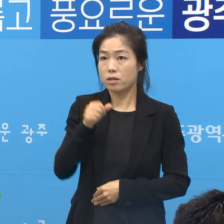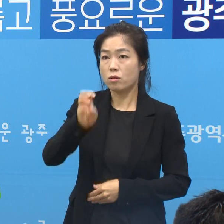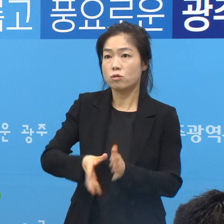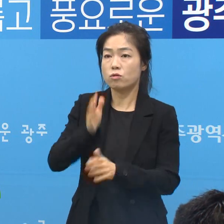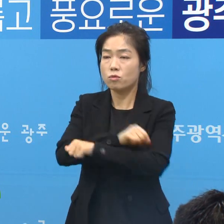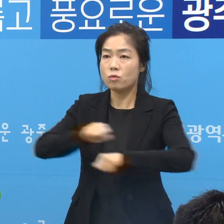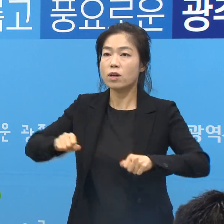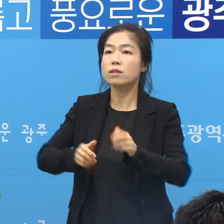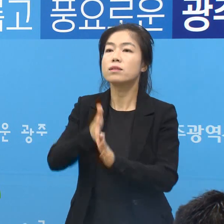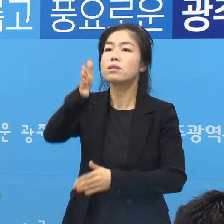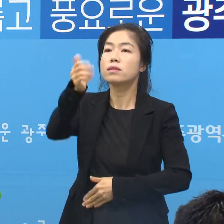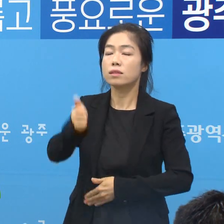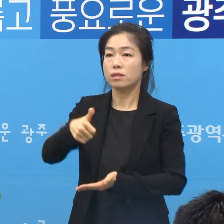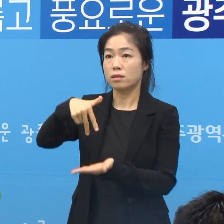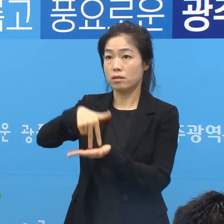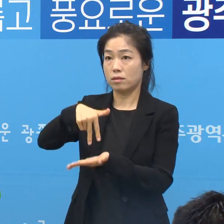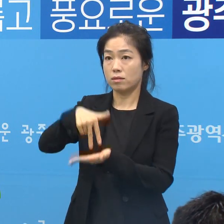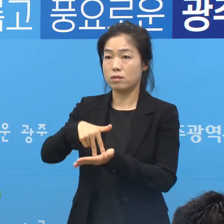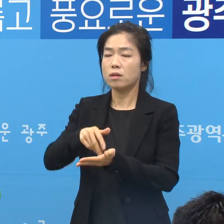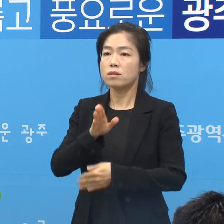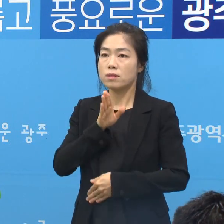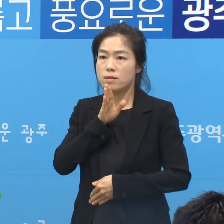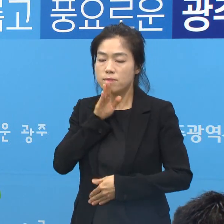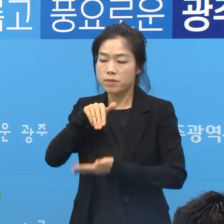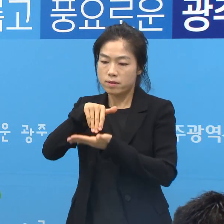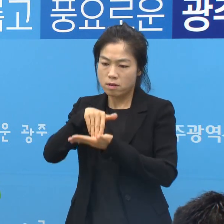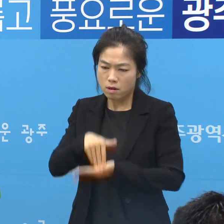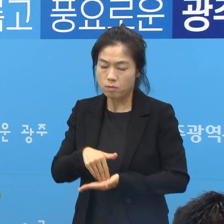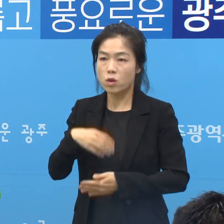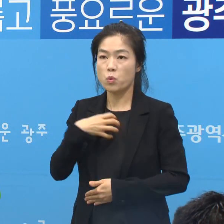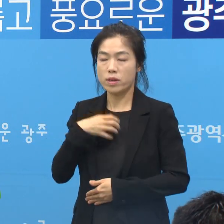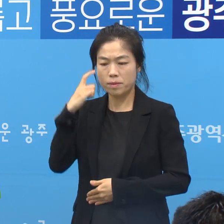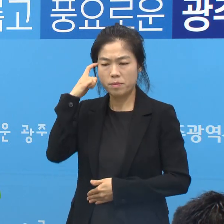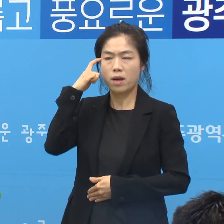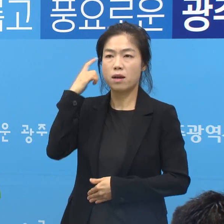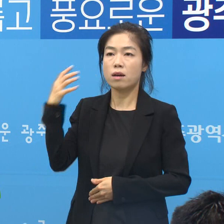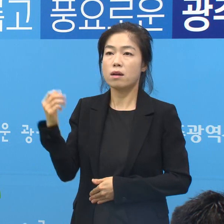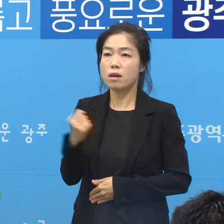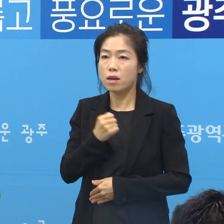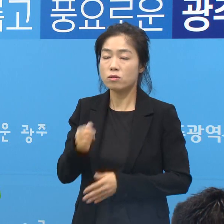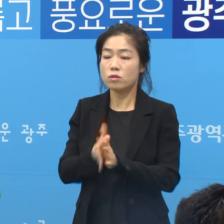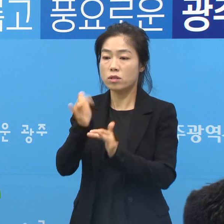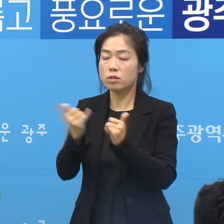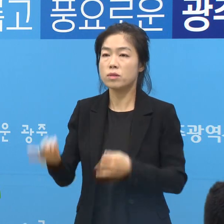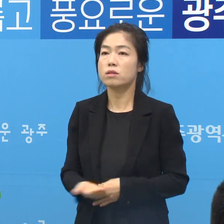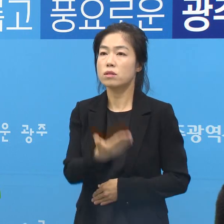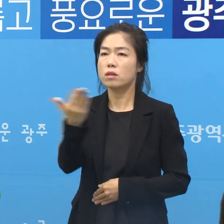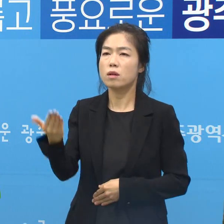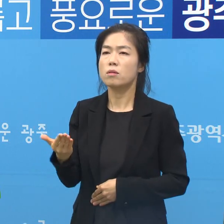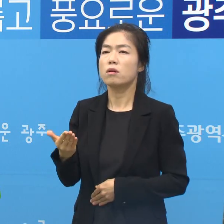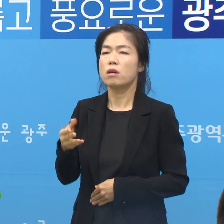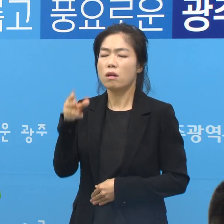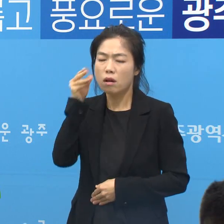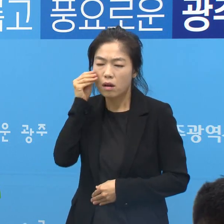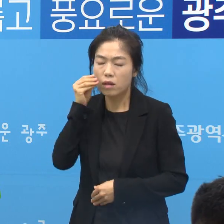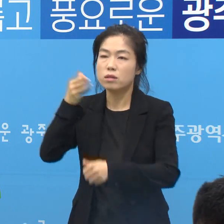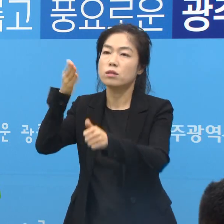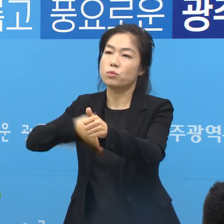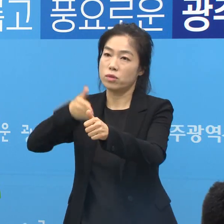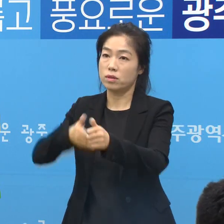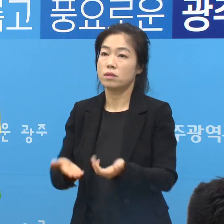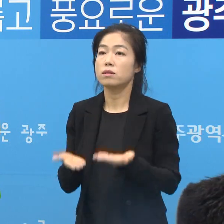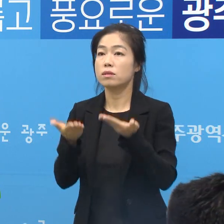광주 광역시장으로서 매우 엄중한 위기의식을 갖고 시민 여러분께 간절히 호소합니다.